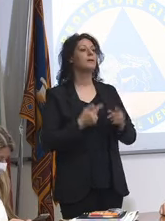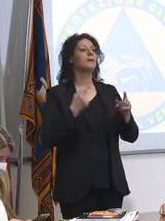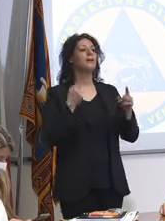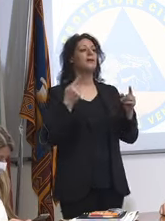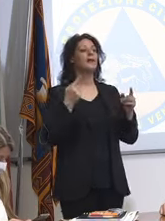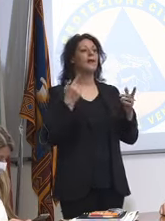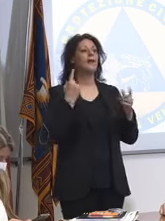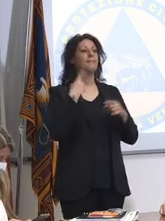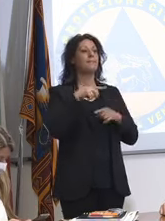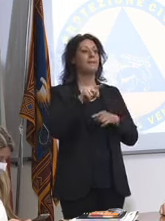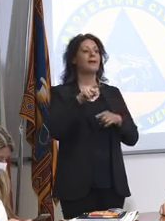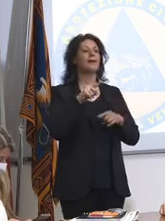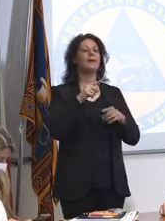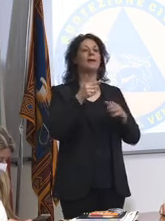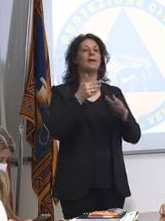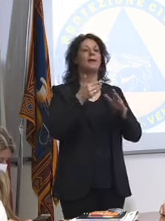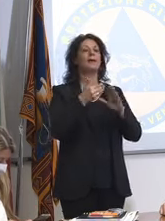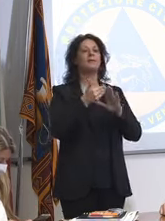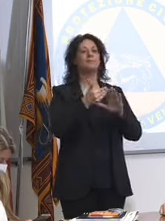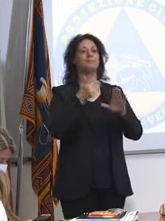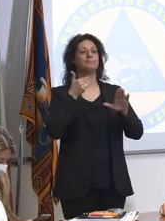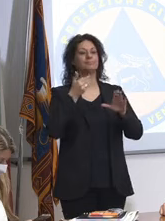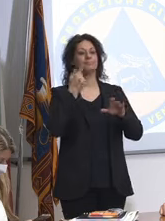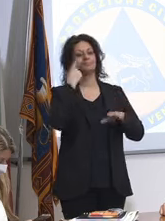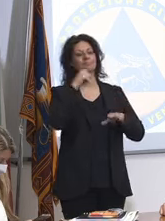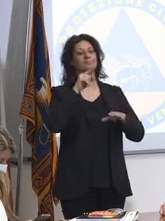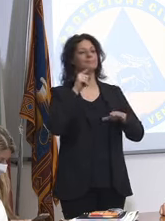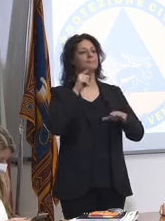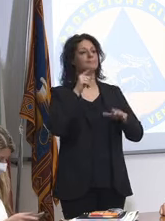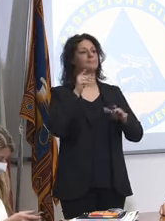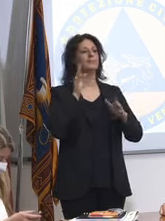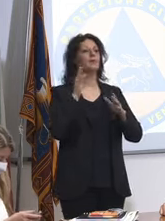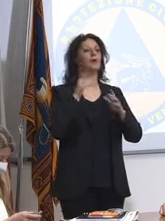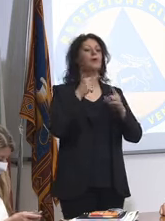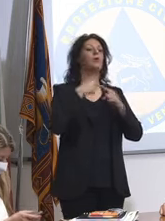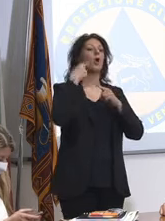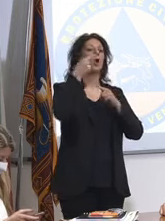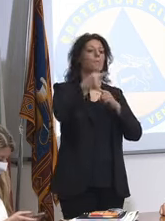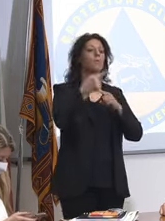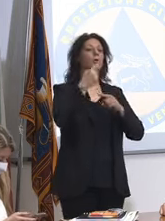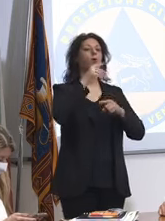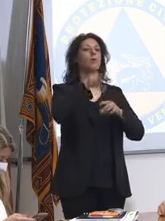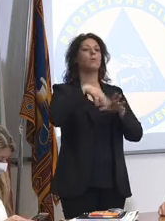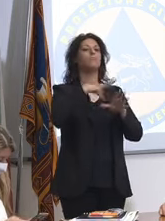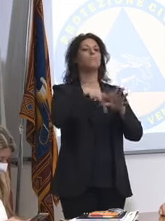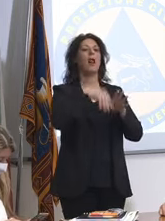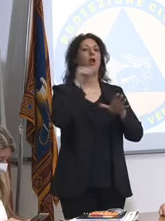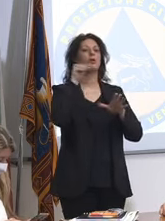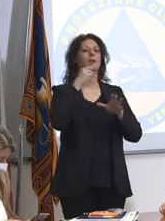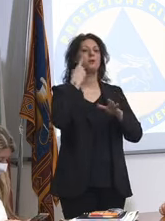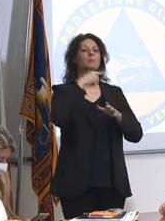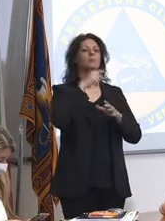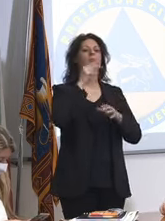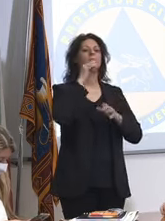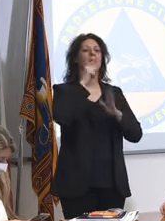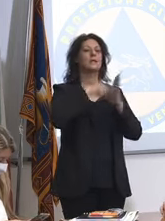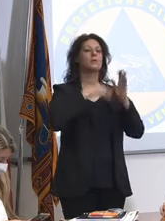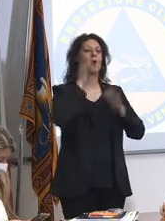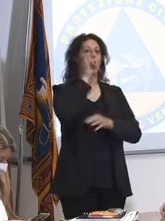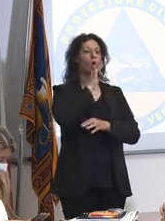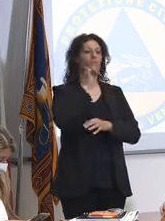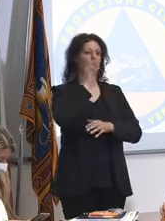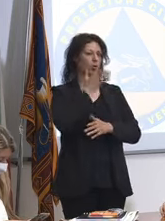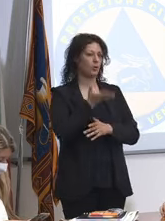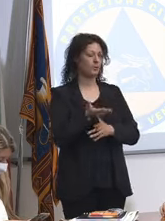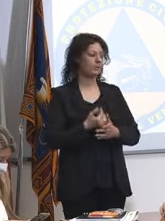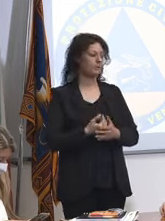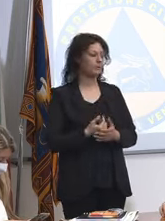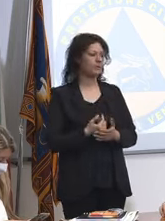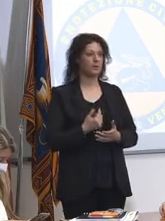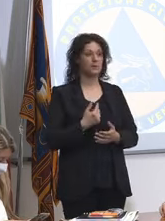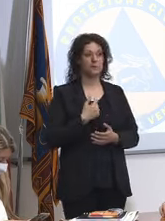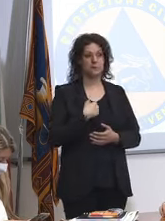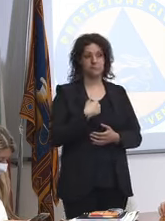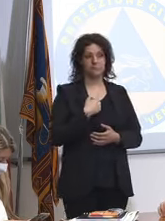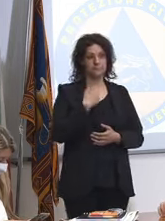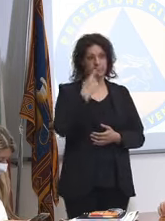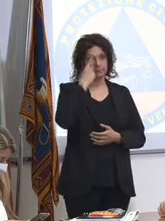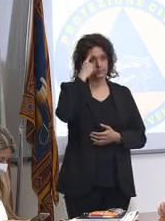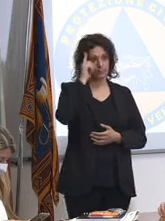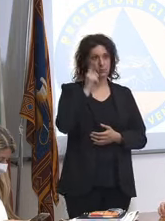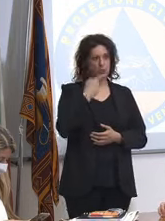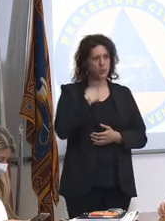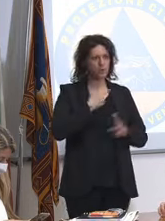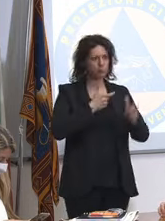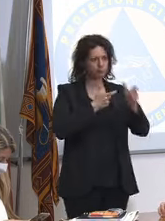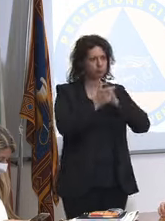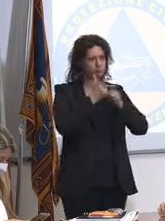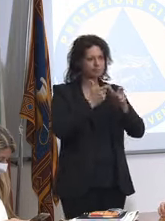ballottaggi a cavallo di ottobre. Ecco, lei so che... Non te lo so dire perché io parlo con il Ministro degli Interni e